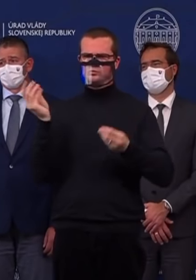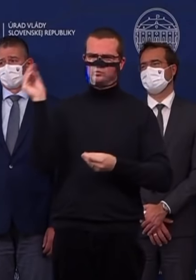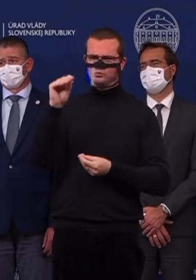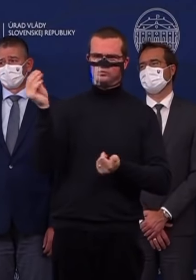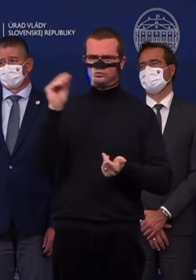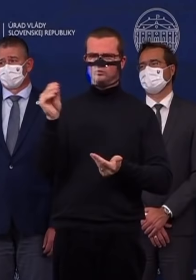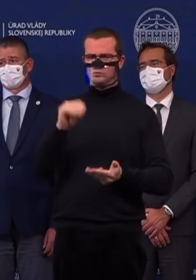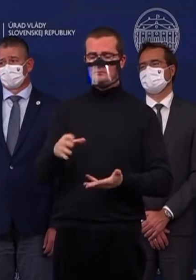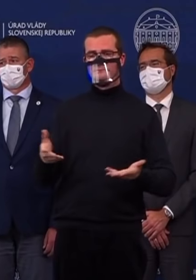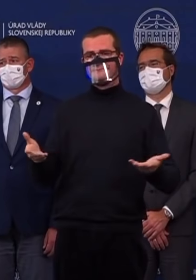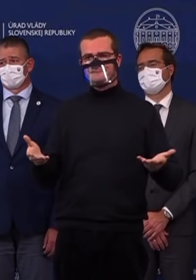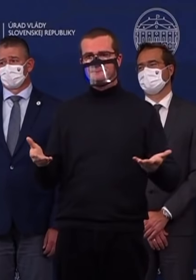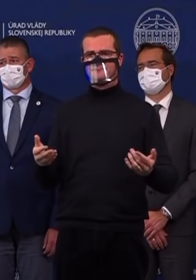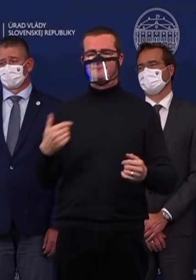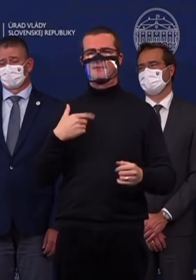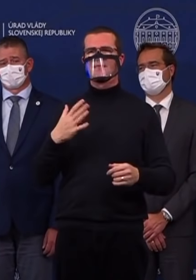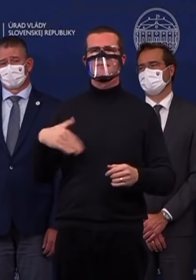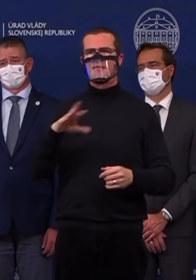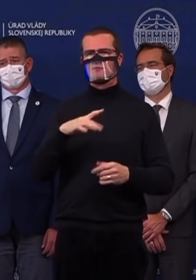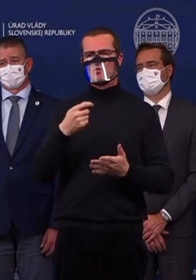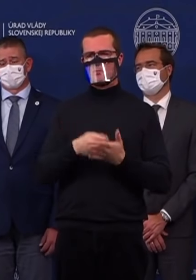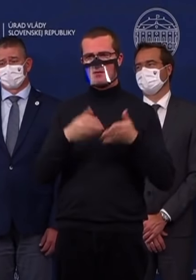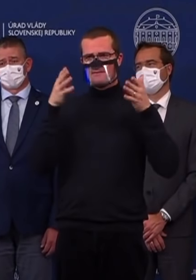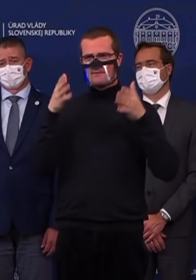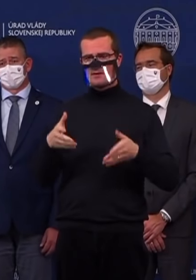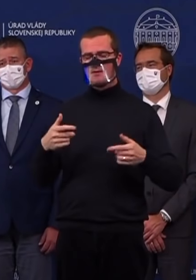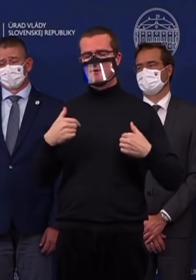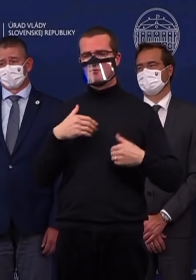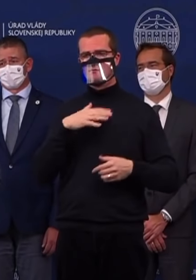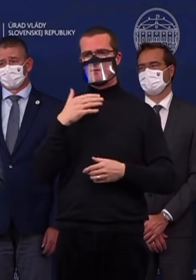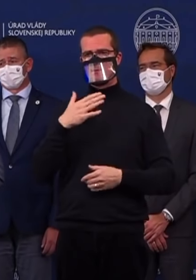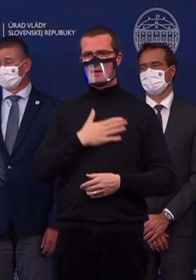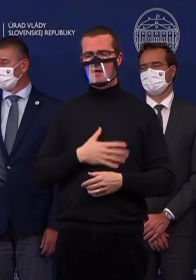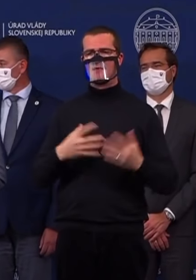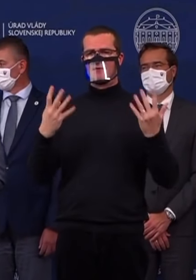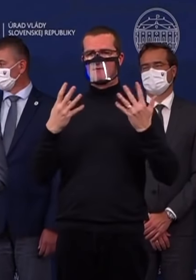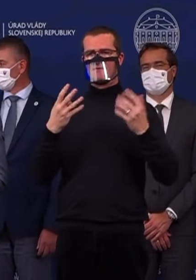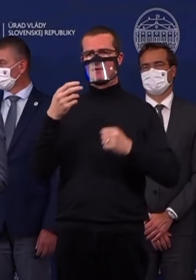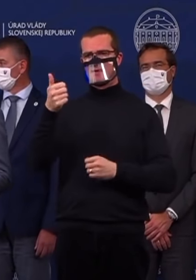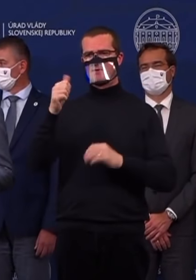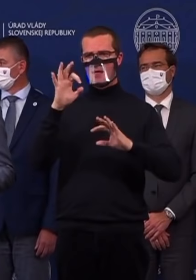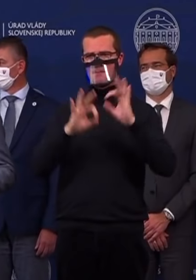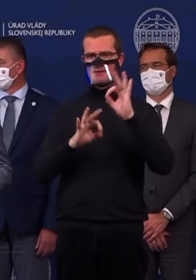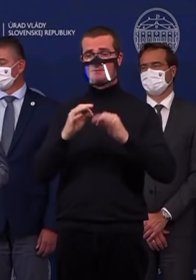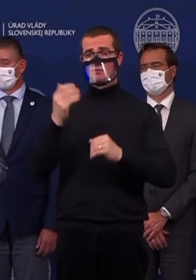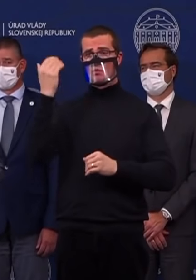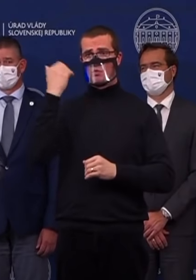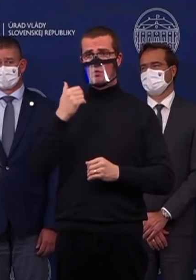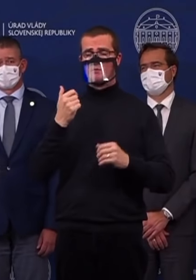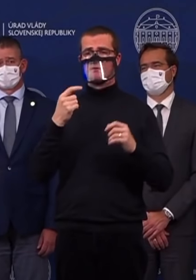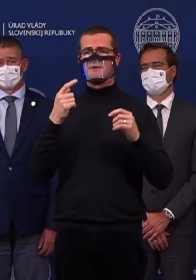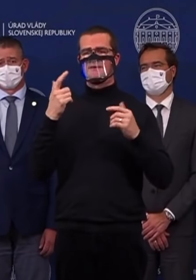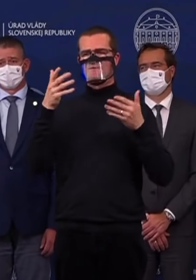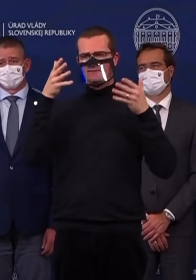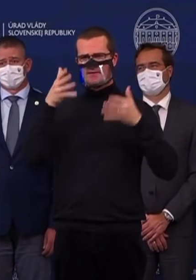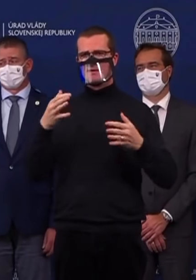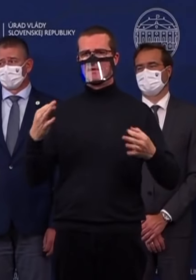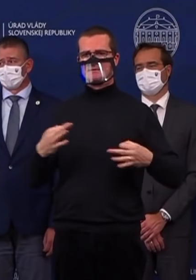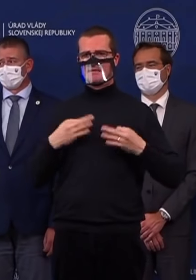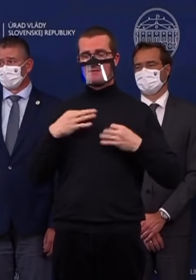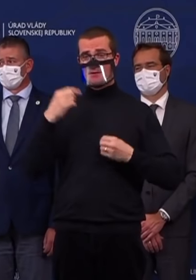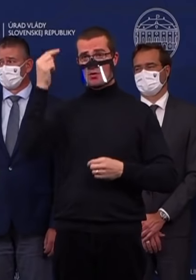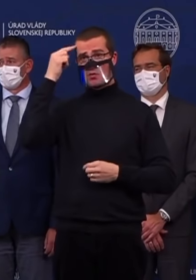vymysly. Čiže nie všetkému sa oplatí veriť a ja som veľmi rád, že 91% ľudí verí zdravému rozumu